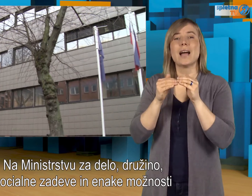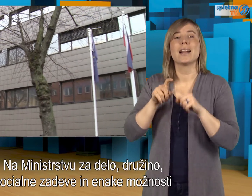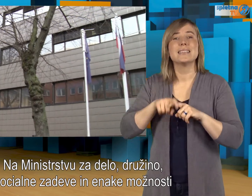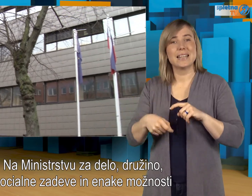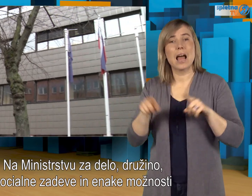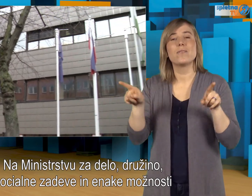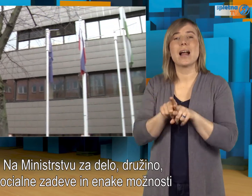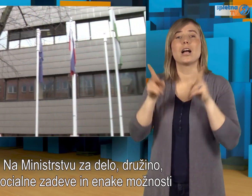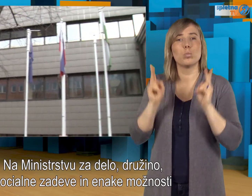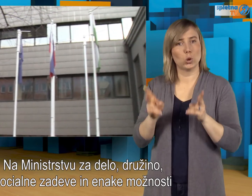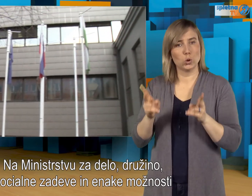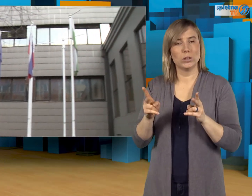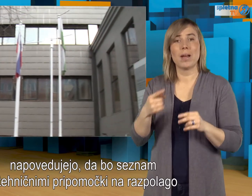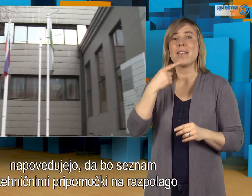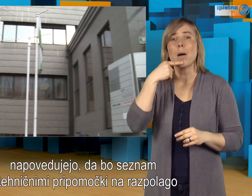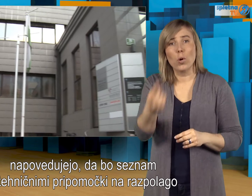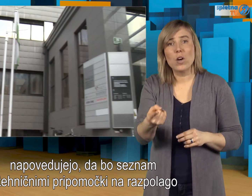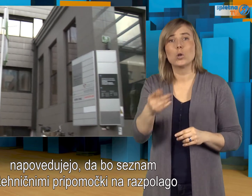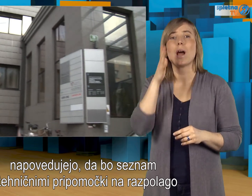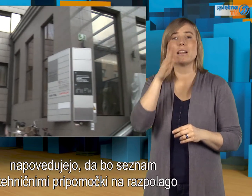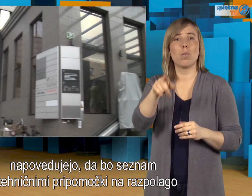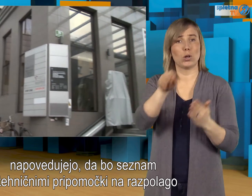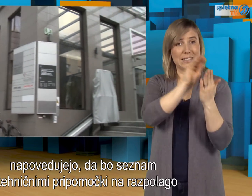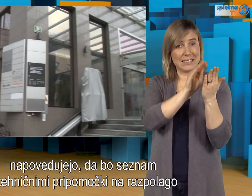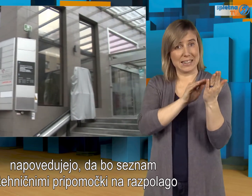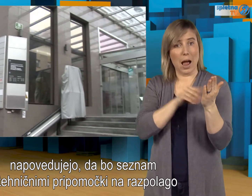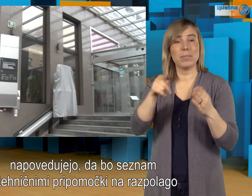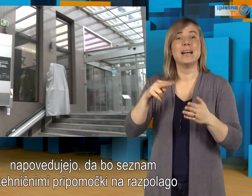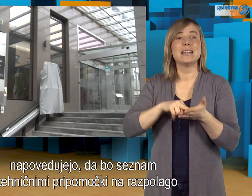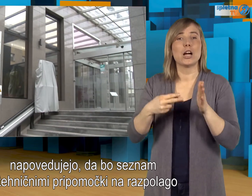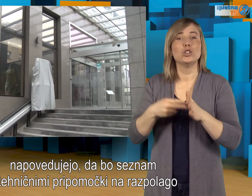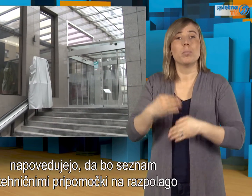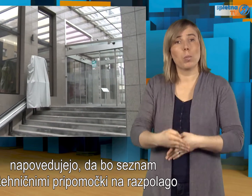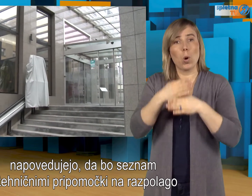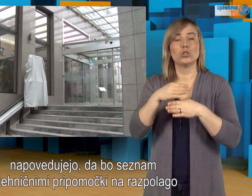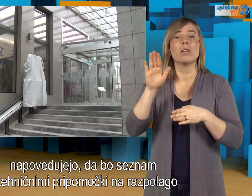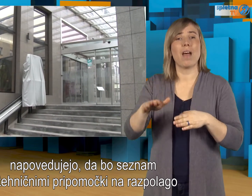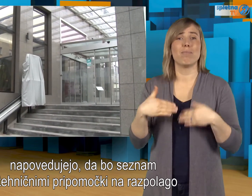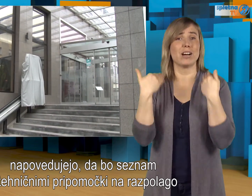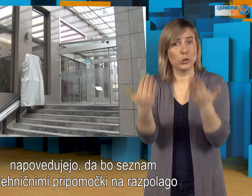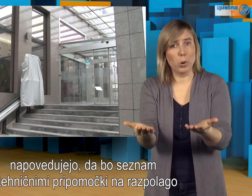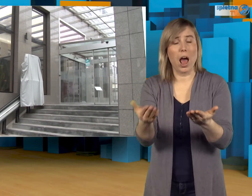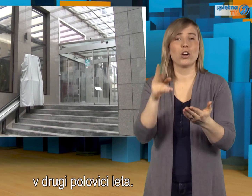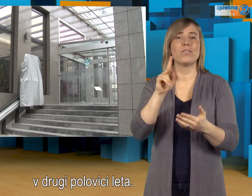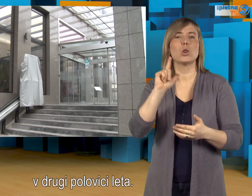zadeve in enake možnosti napovedujejo, da bo seznam s tehničnimi pripomočki na razpolago v drugi polovici